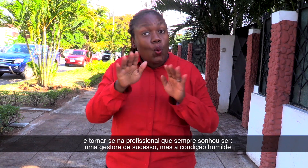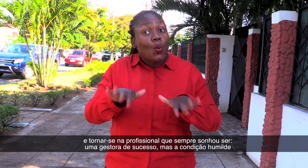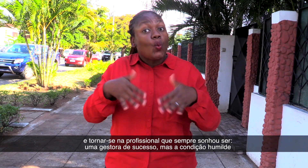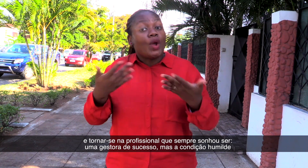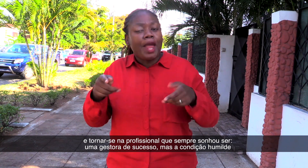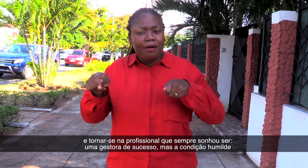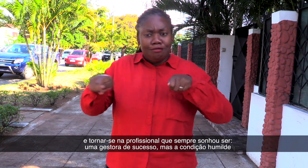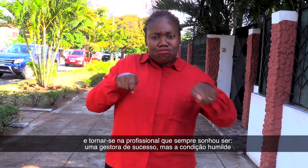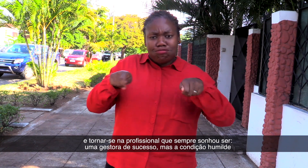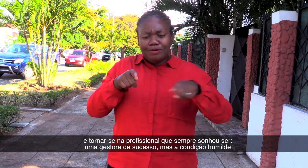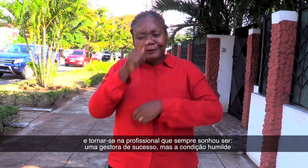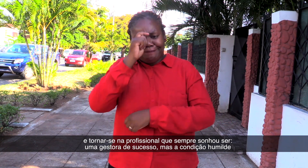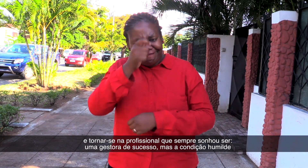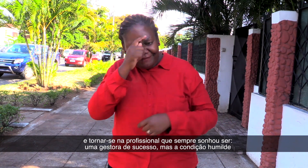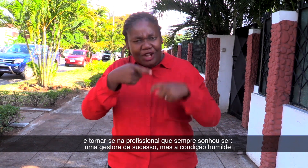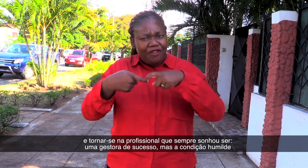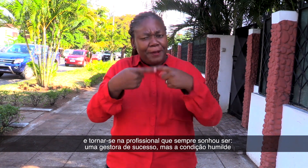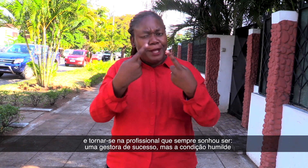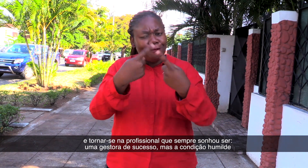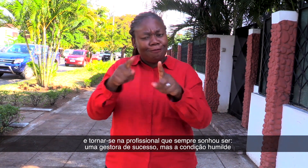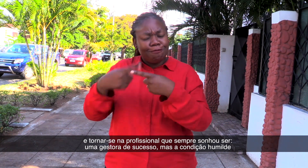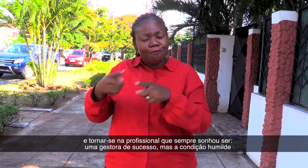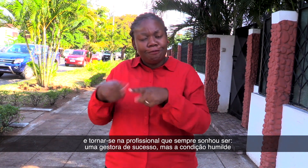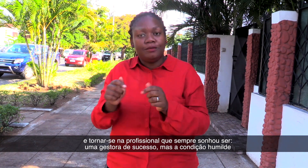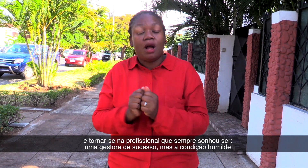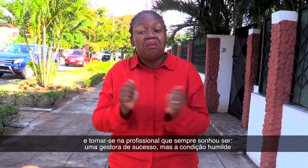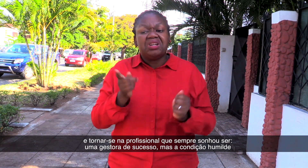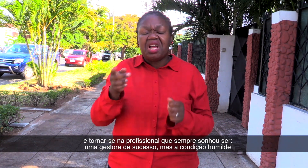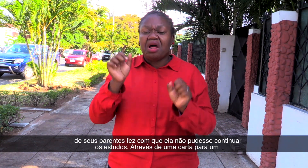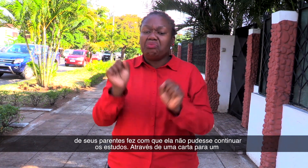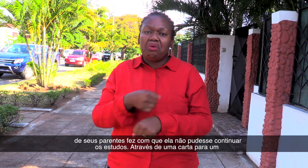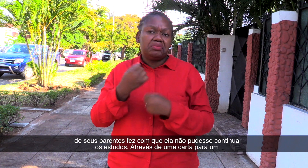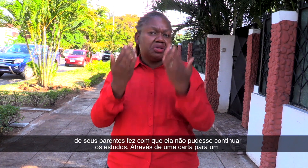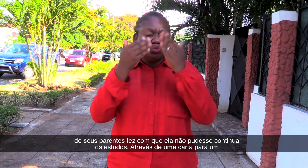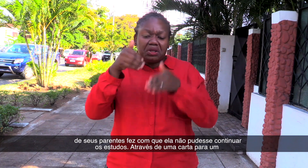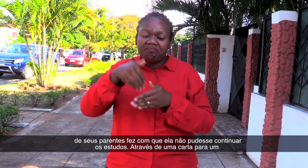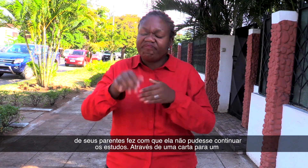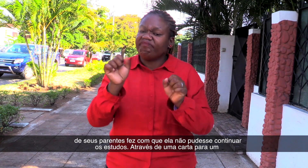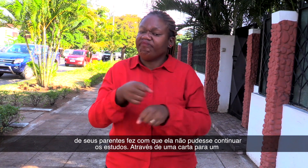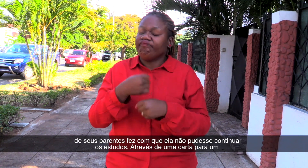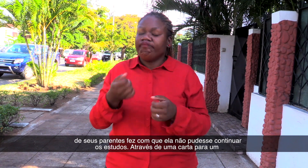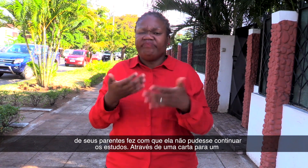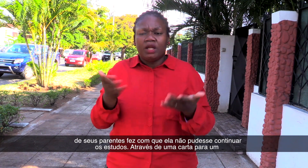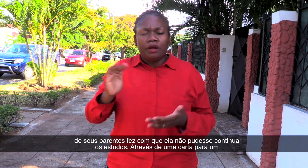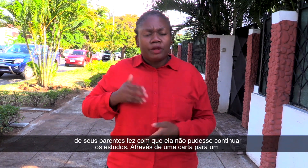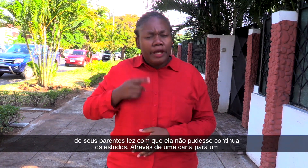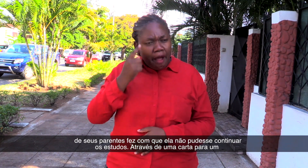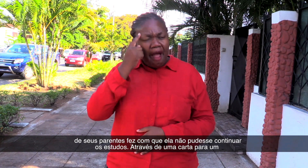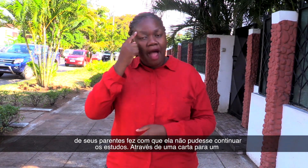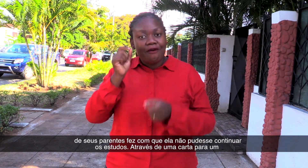sonhou ser. Uma gestora de sucesso. Mas, a condição humilde de seus parentes fez com que ela não pudesse continuar os estudos. Através de